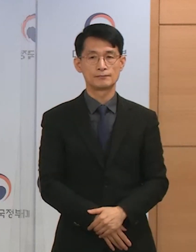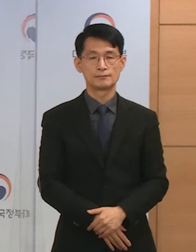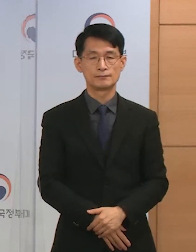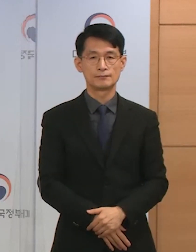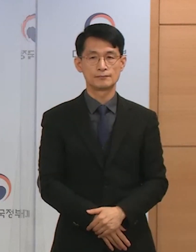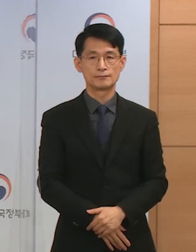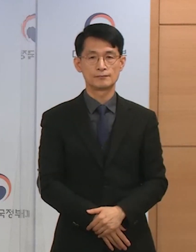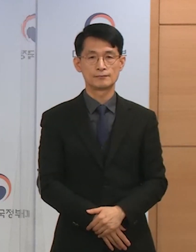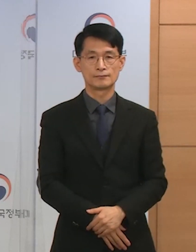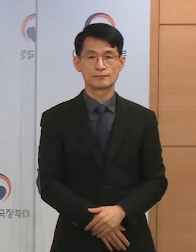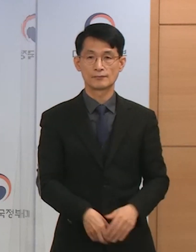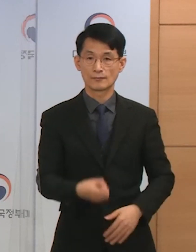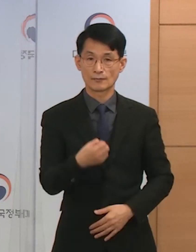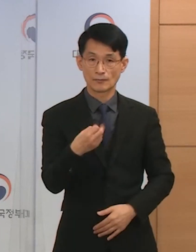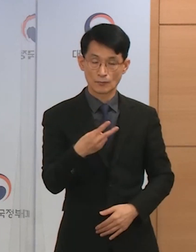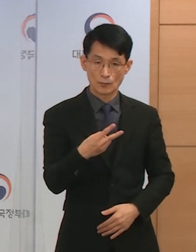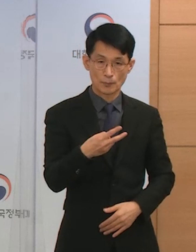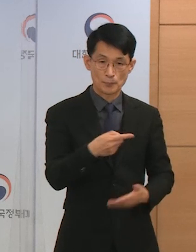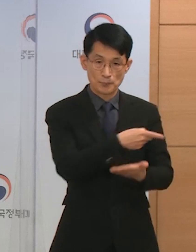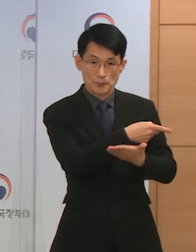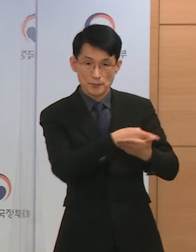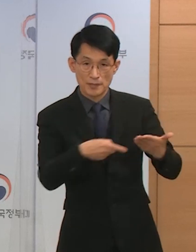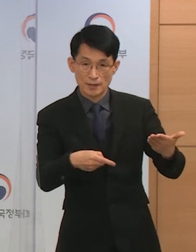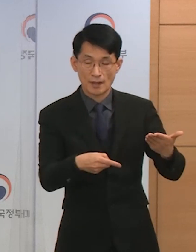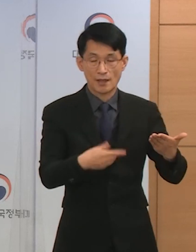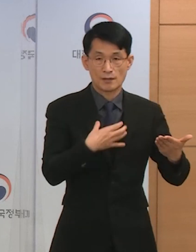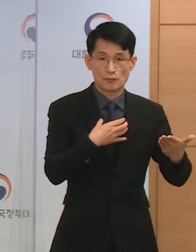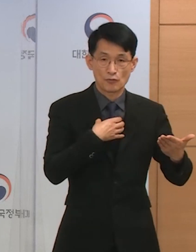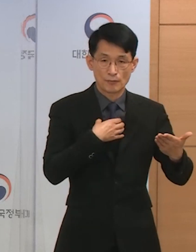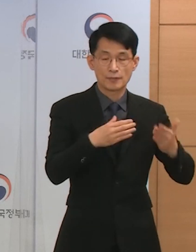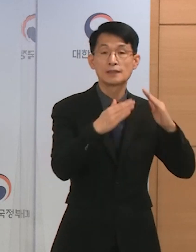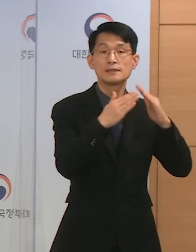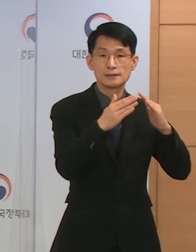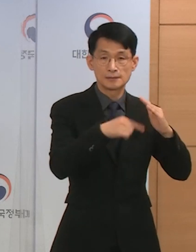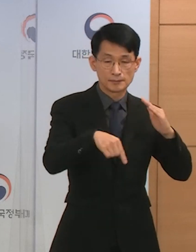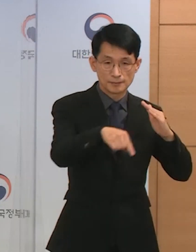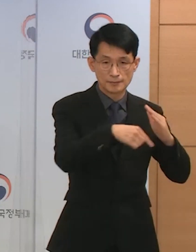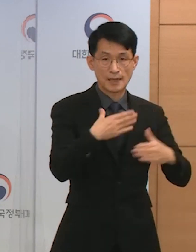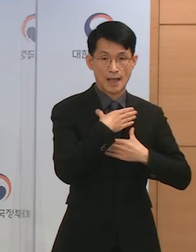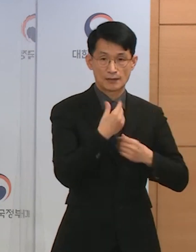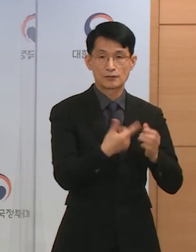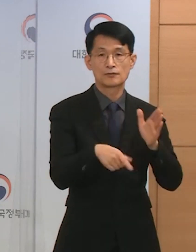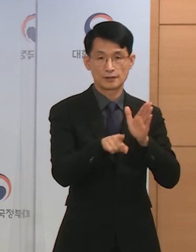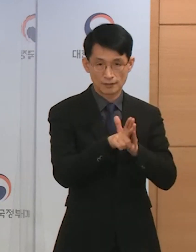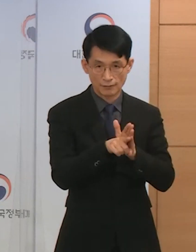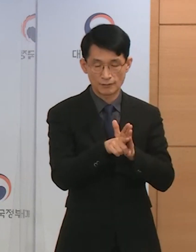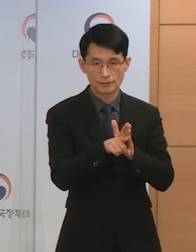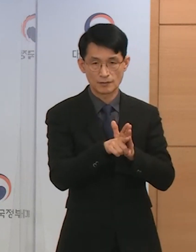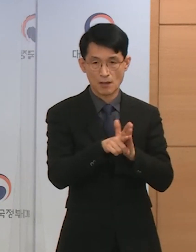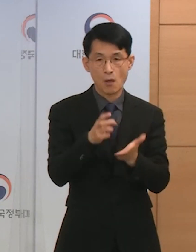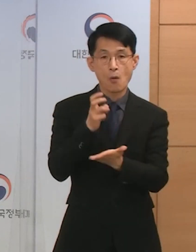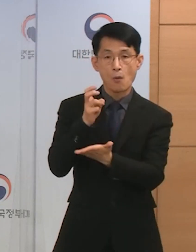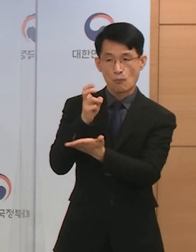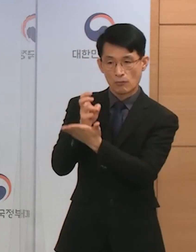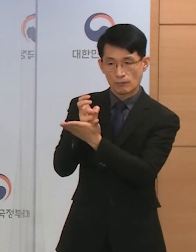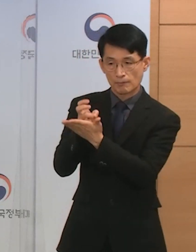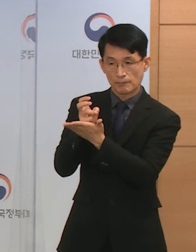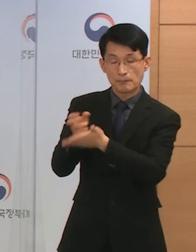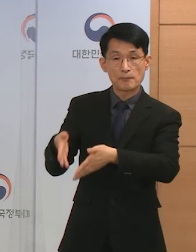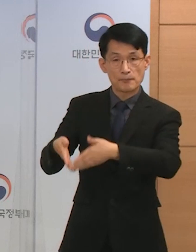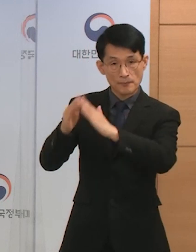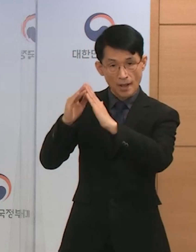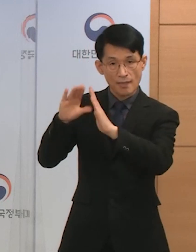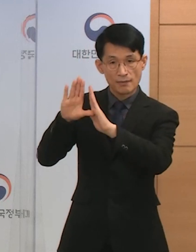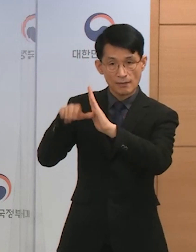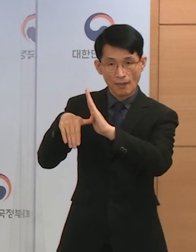한편 재해취약 주택에 대한 신축은 주거환경 안전 등을 고려하여 조례로 정하는